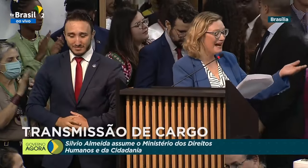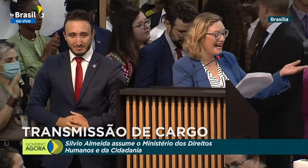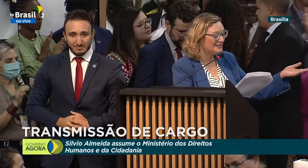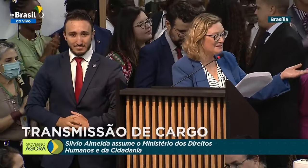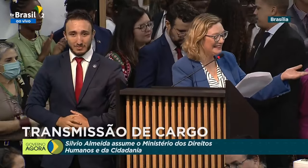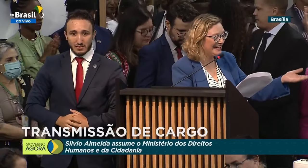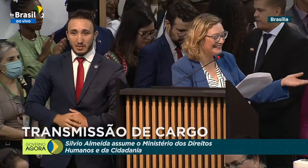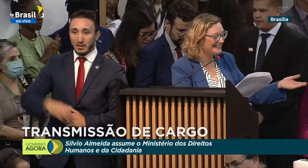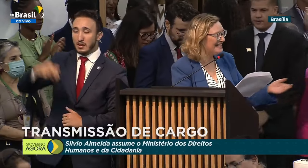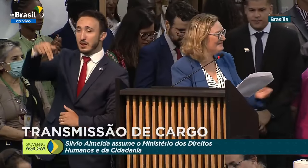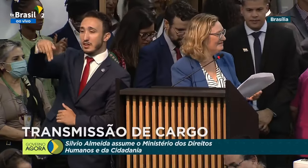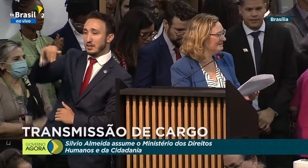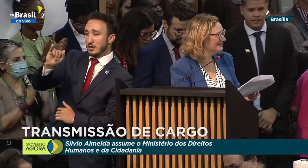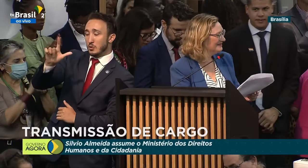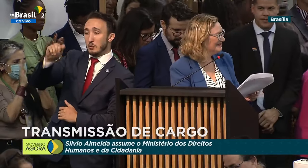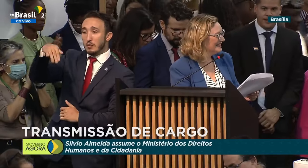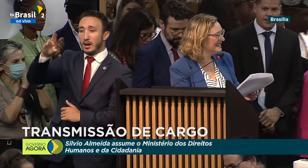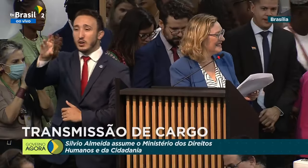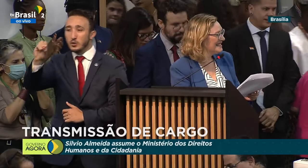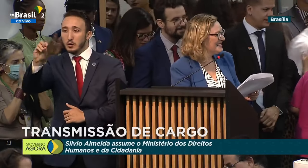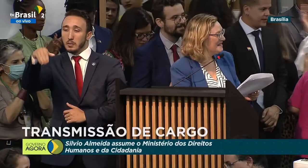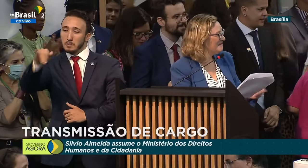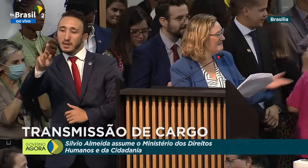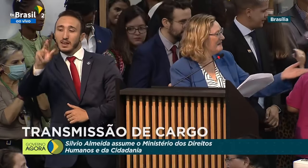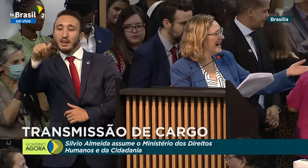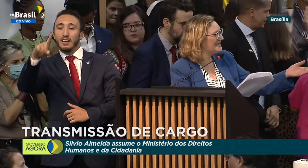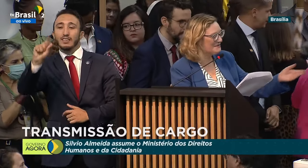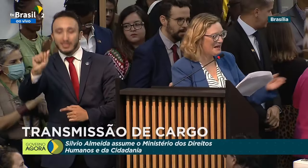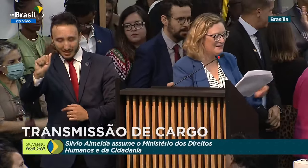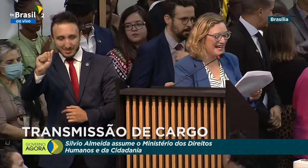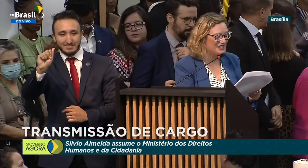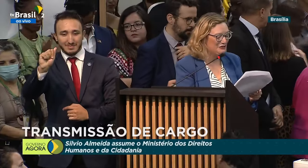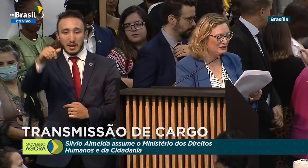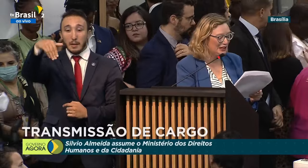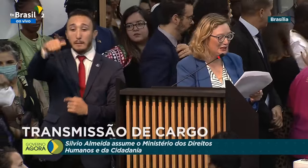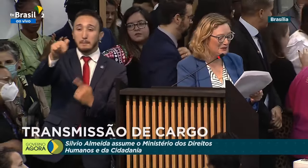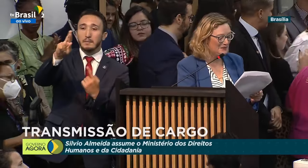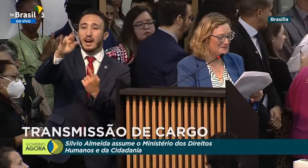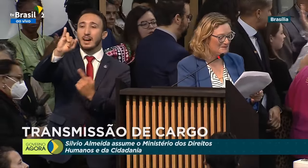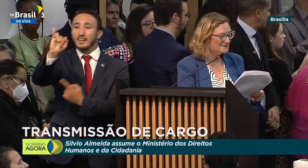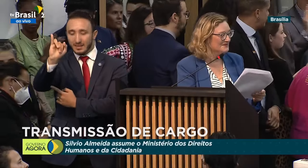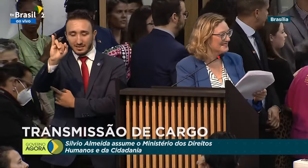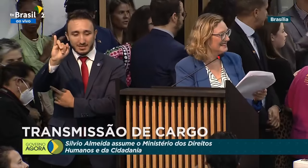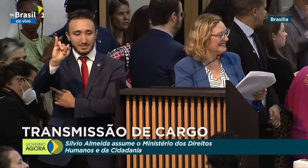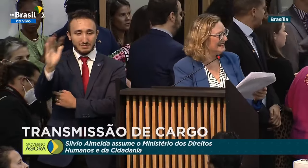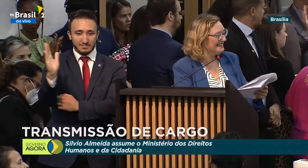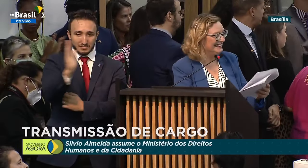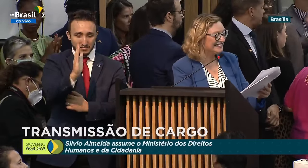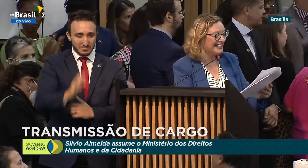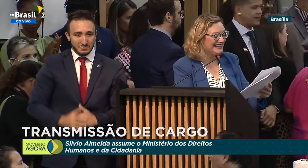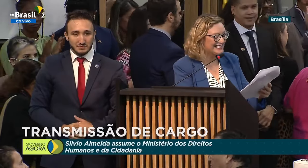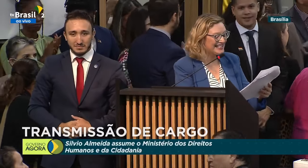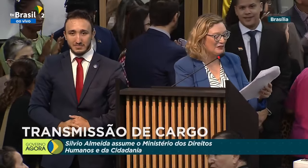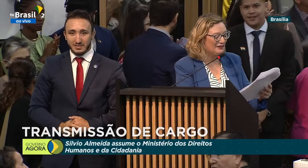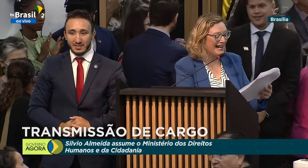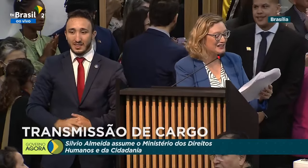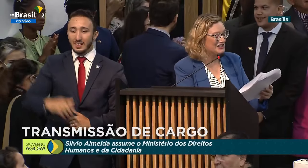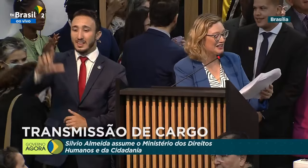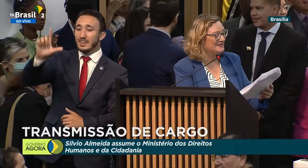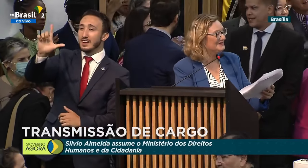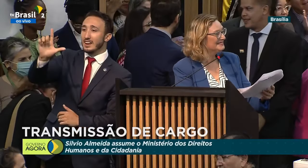e o Mário Miranda Mário Mamede Filho e